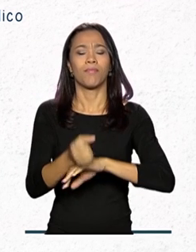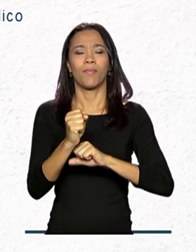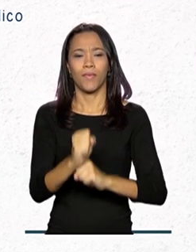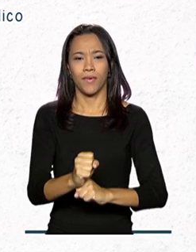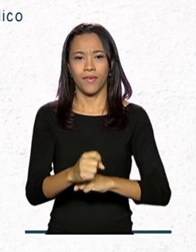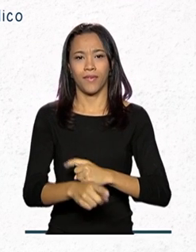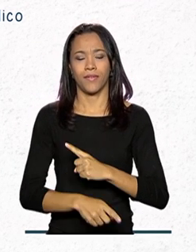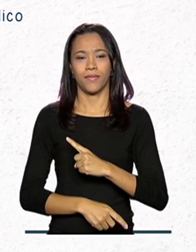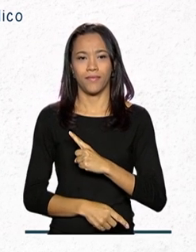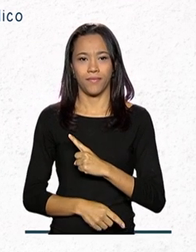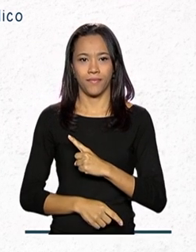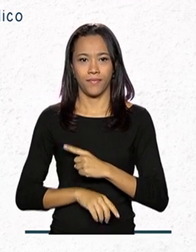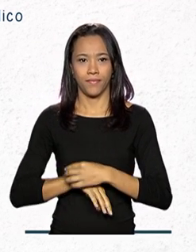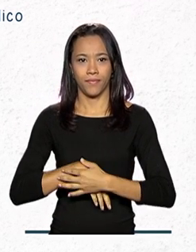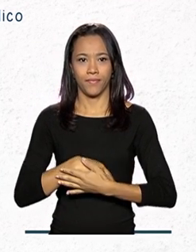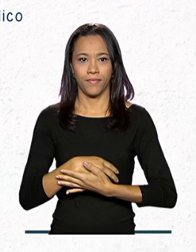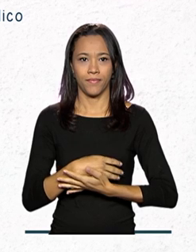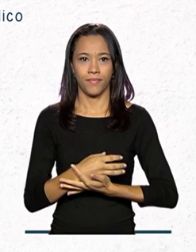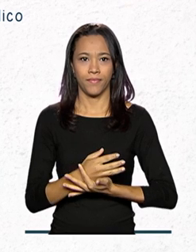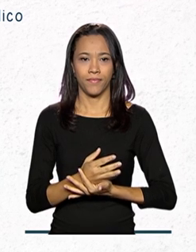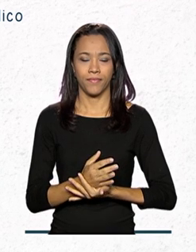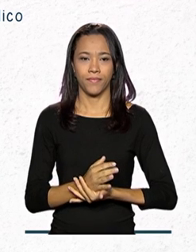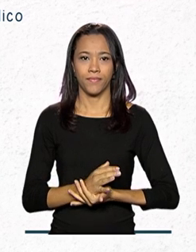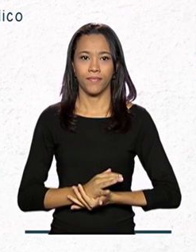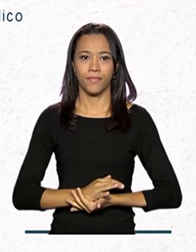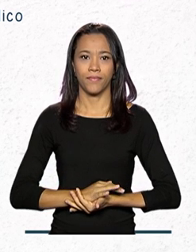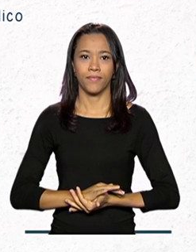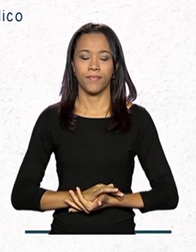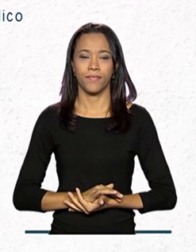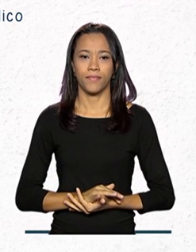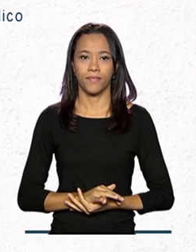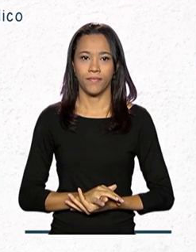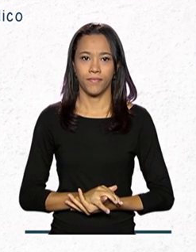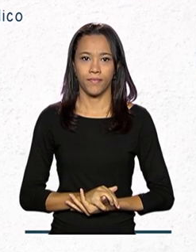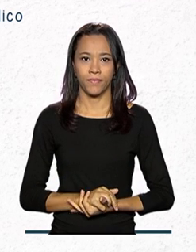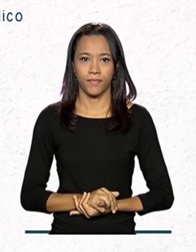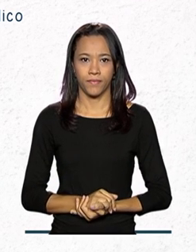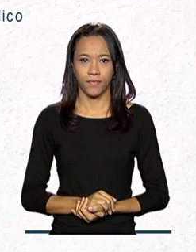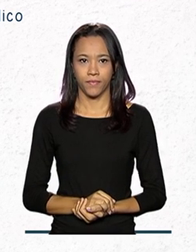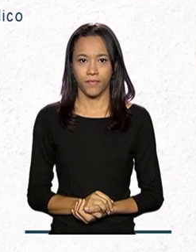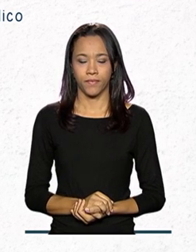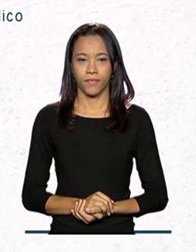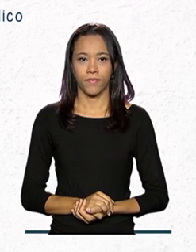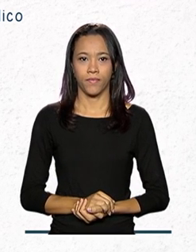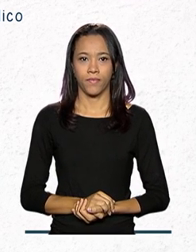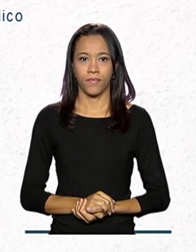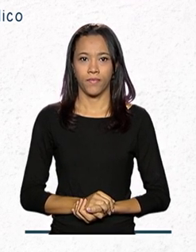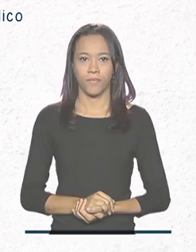esaf.fazenda.gov.br/prêmios/prêmios-1.